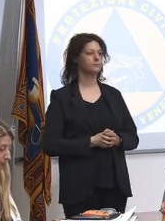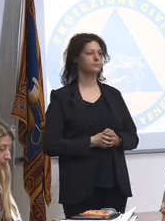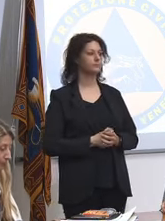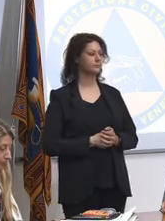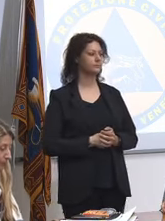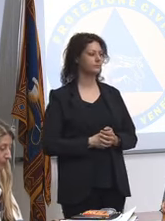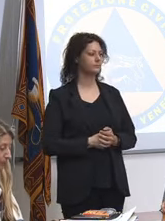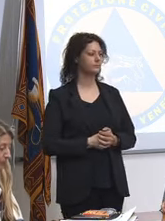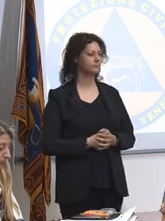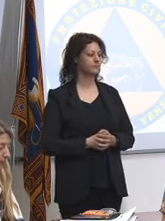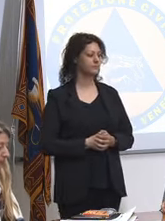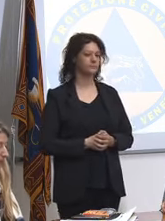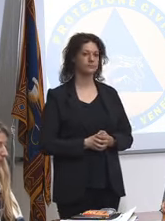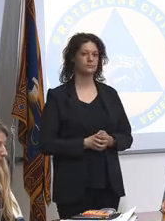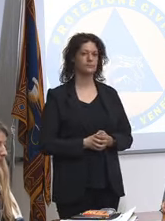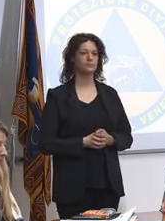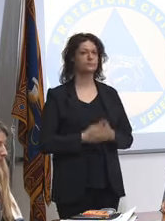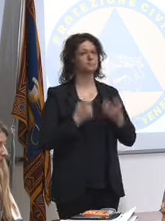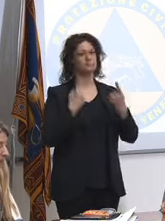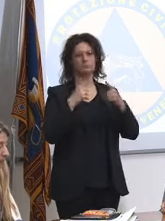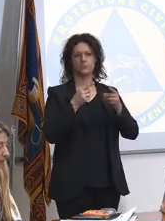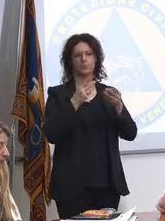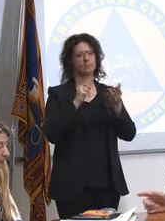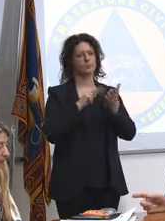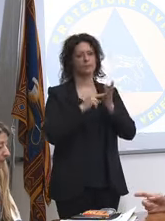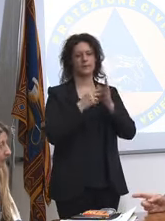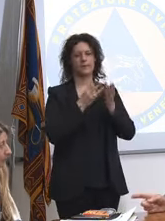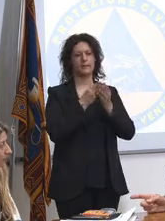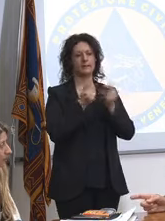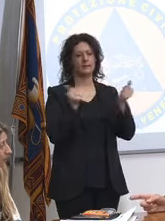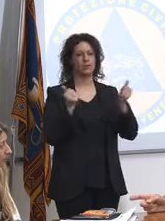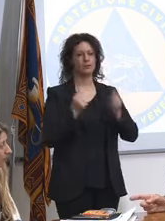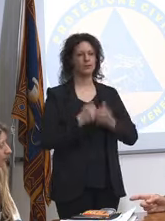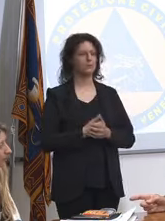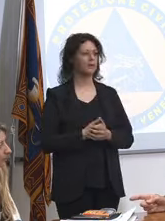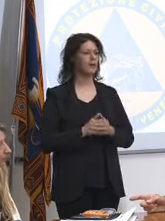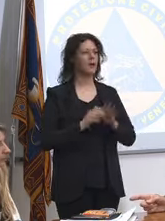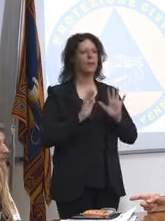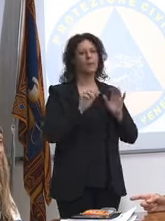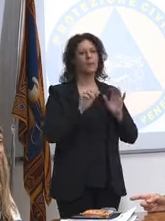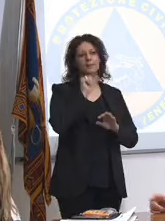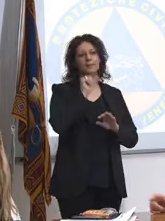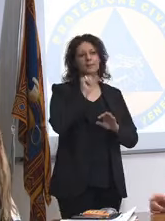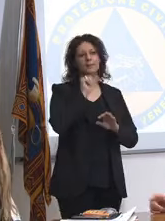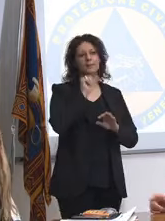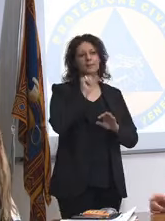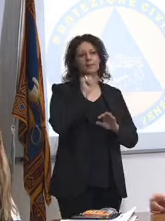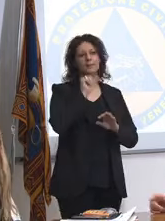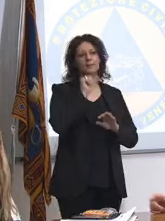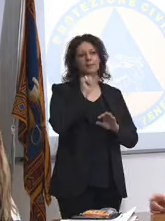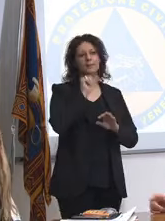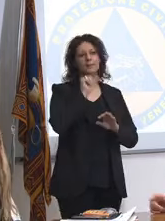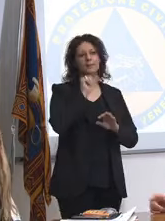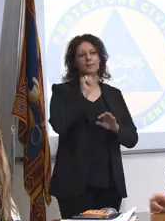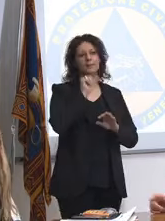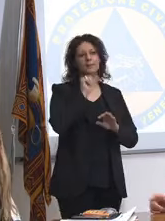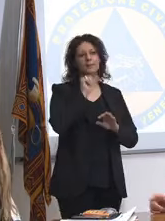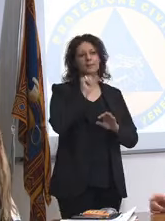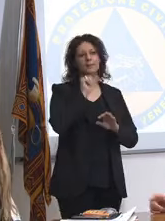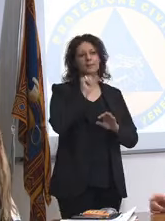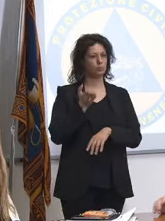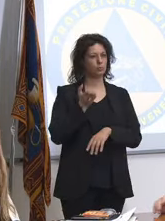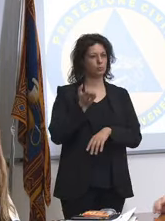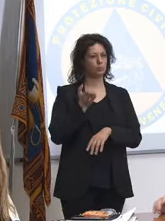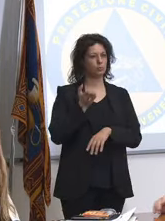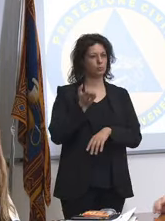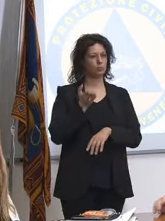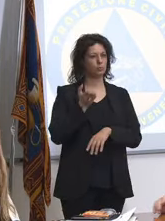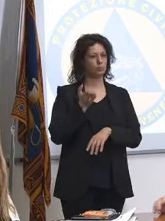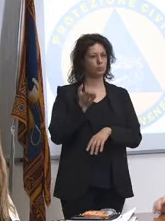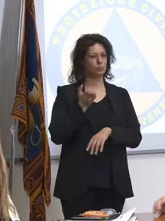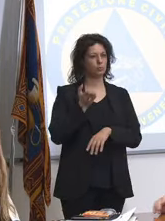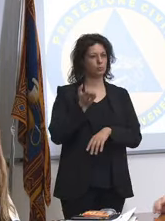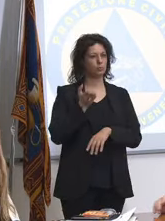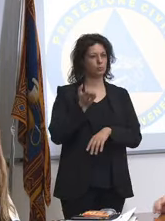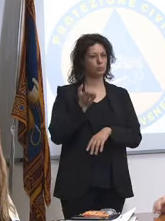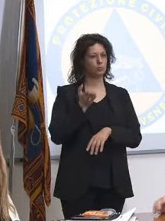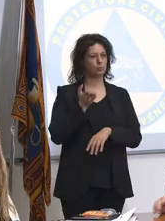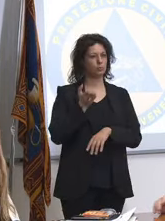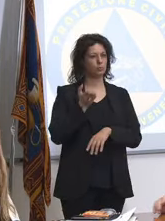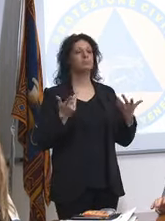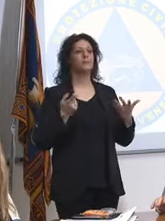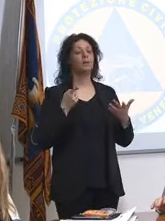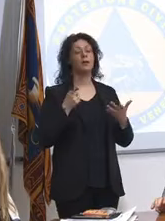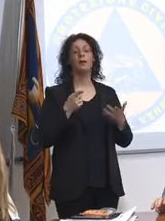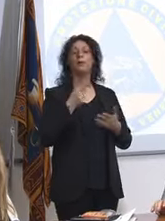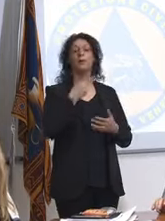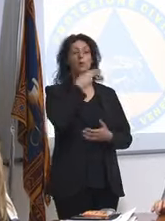D'accordo. Sì. Come questo è un problema risolto. Grazie. No, scusa, io volevo ringraziare la dottoressa Russo. Penso che non serva, cioè io dico sempre Russo nome è una